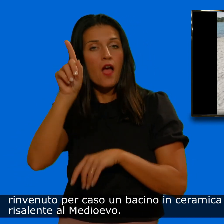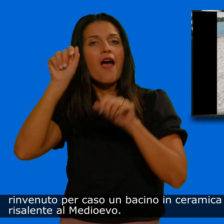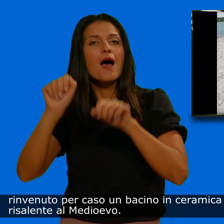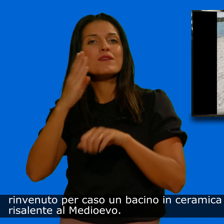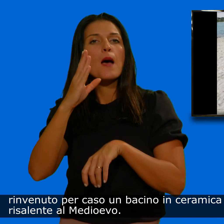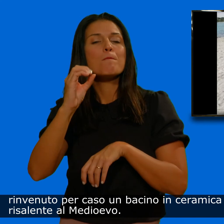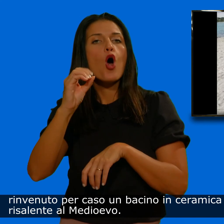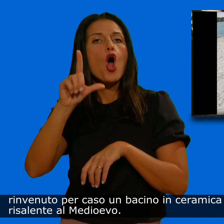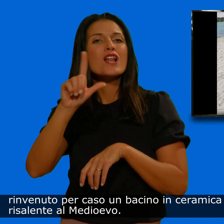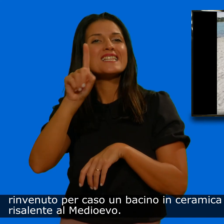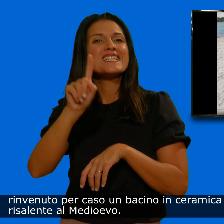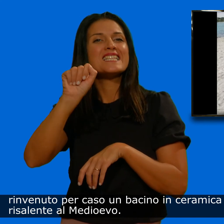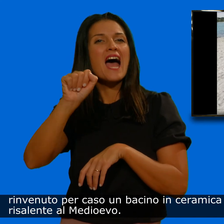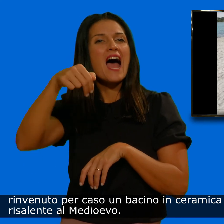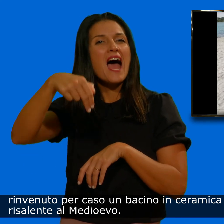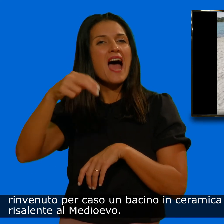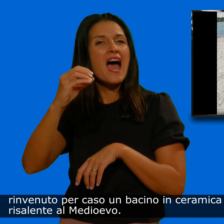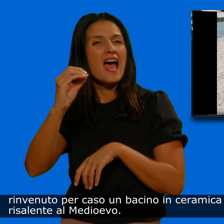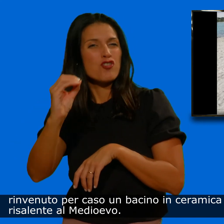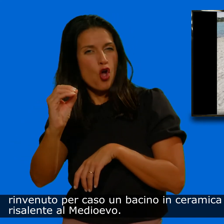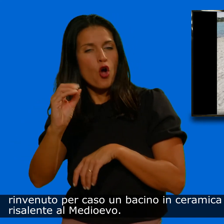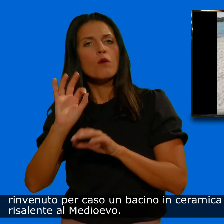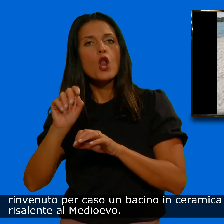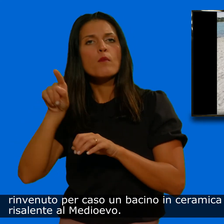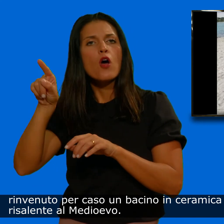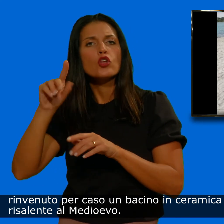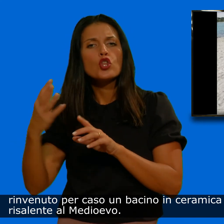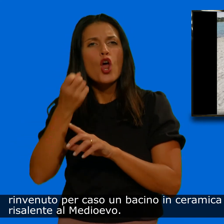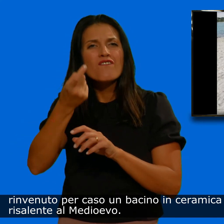ceramica invetriata policroma risalente al medioevo